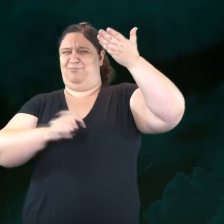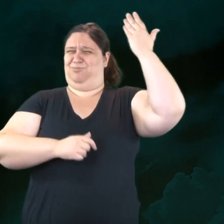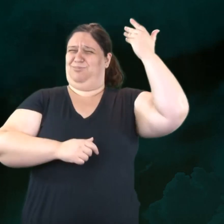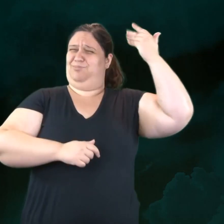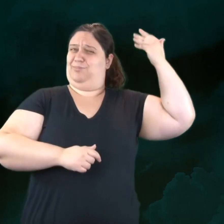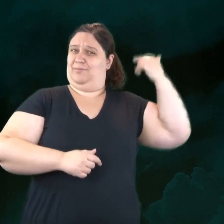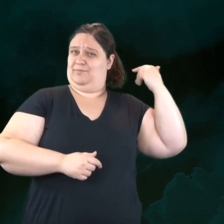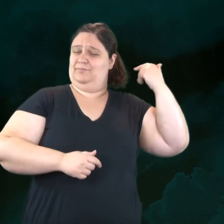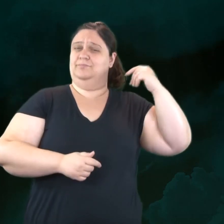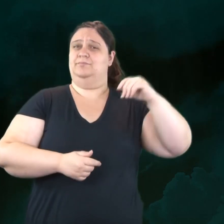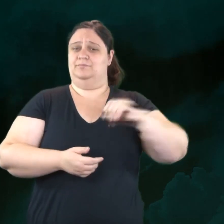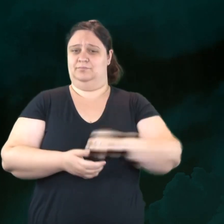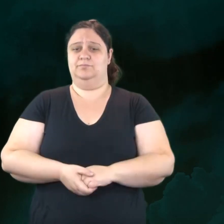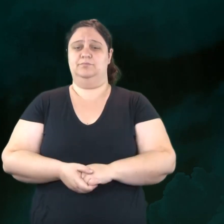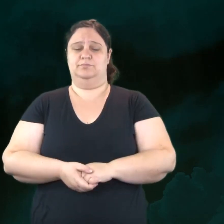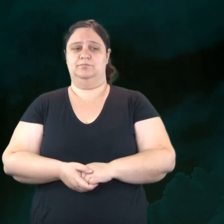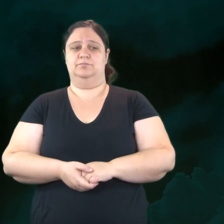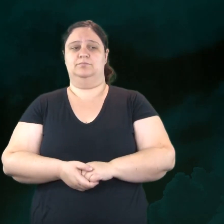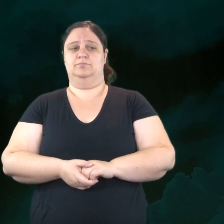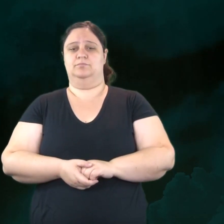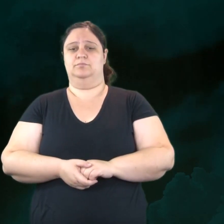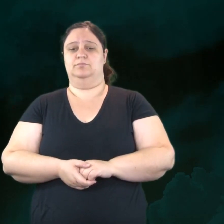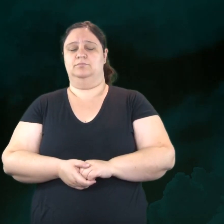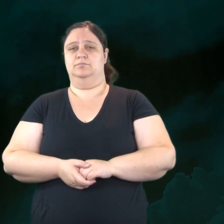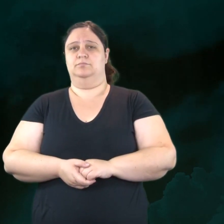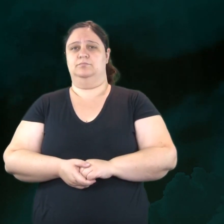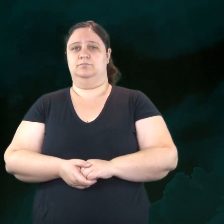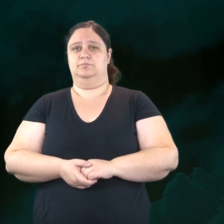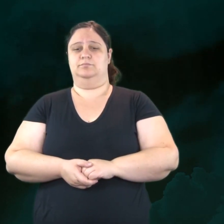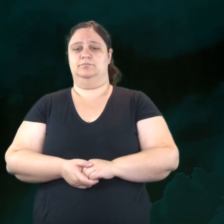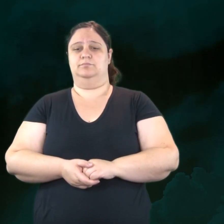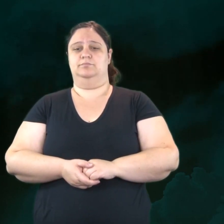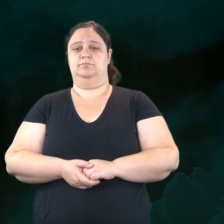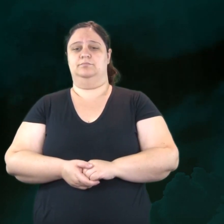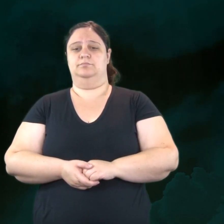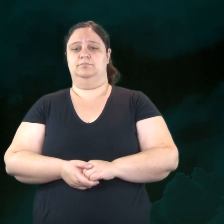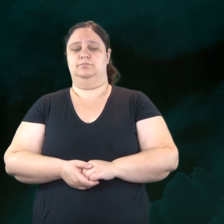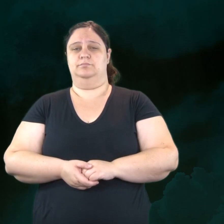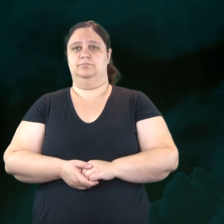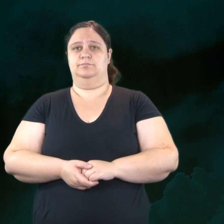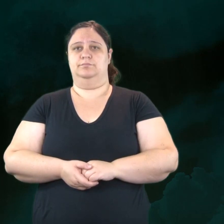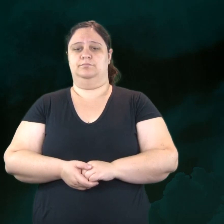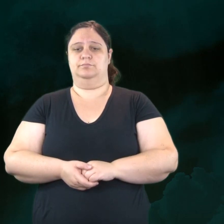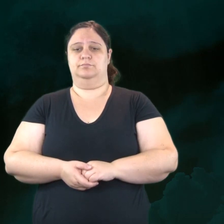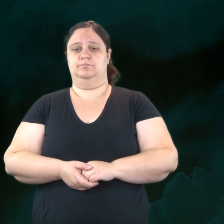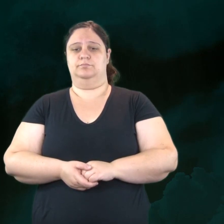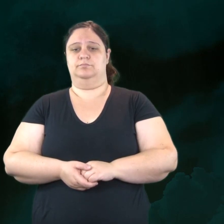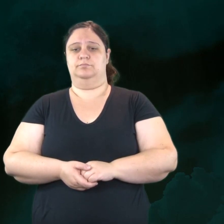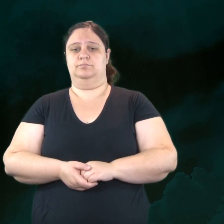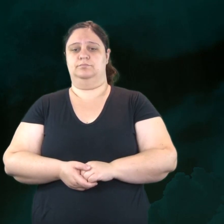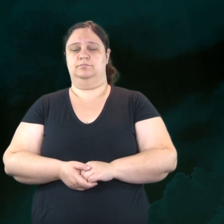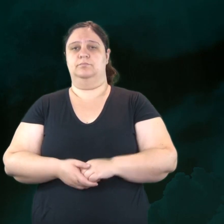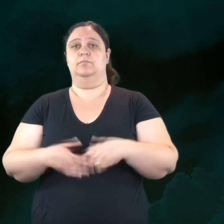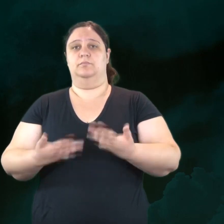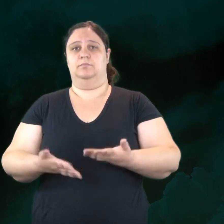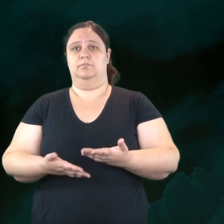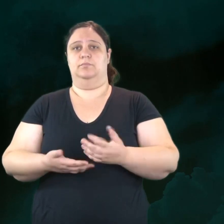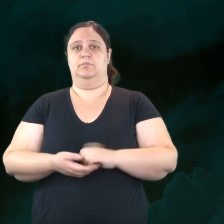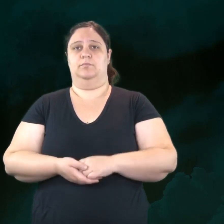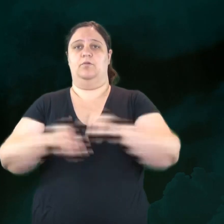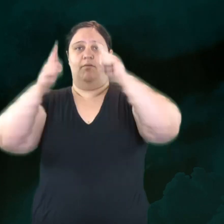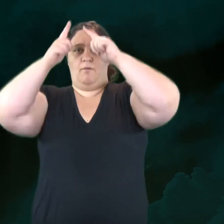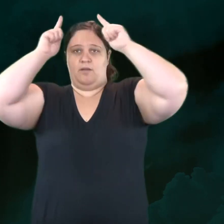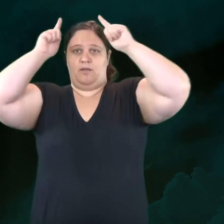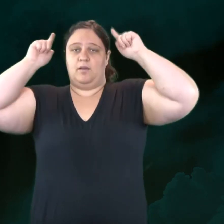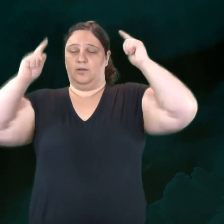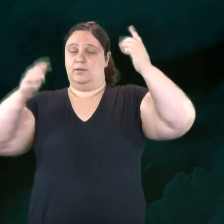ao período clássico da Grécia. Então, eu não vou perder tempo sobre isso. No período clássico da Grécia